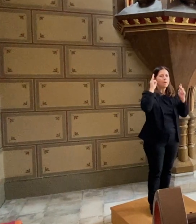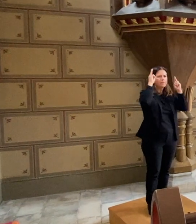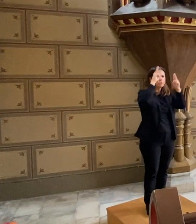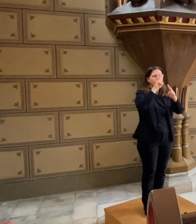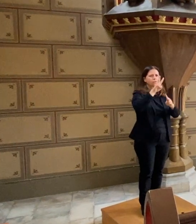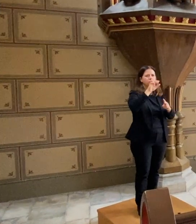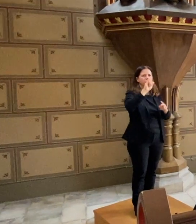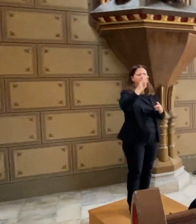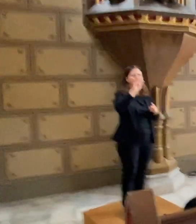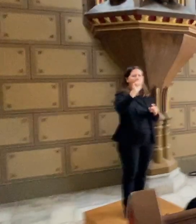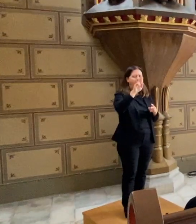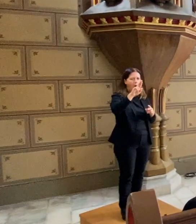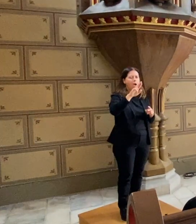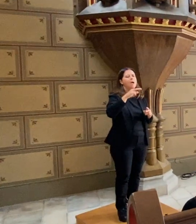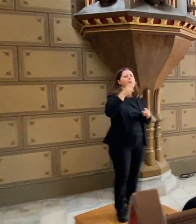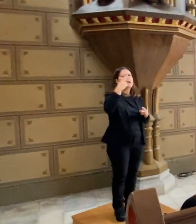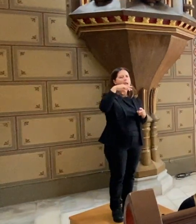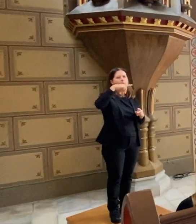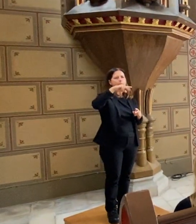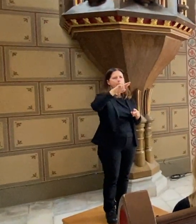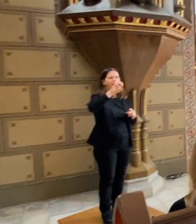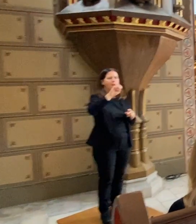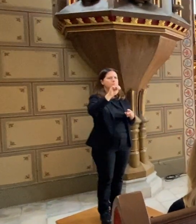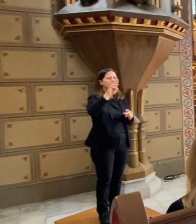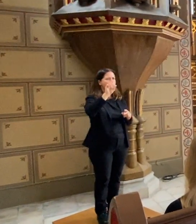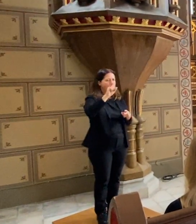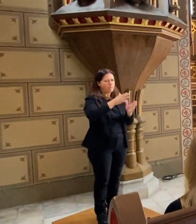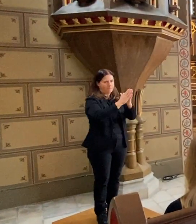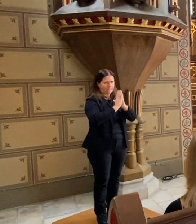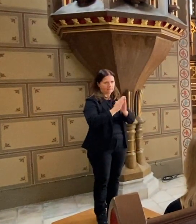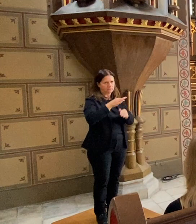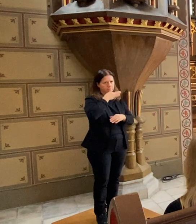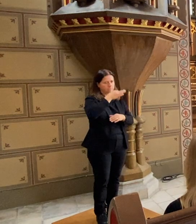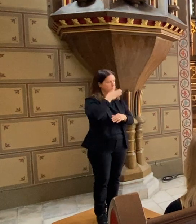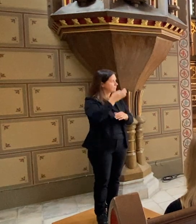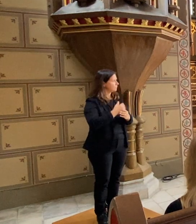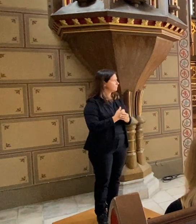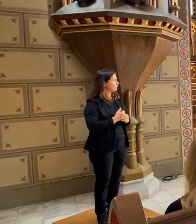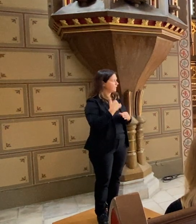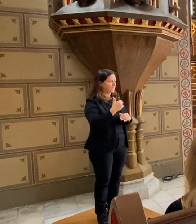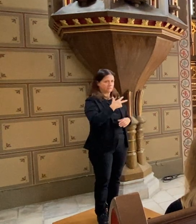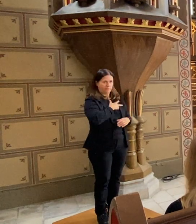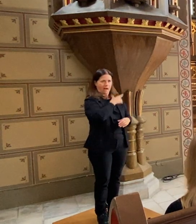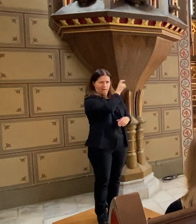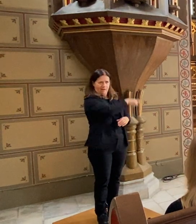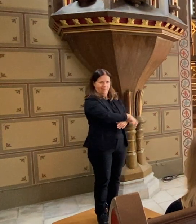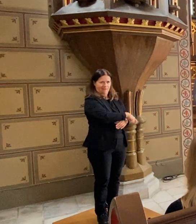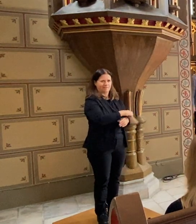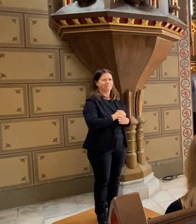Pfarrer Heinz-Peter Premur ans Rednerpult bitten. Ah, das ist er jetzt mit.